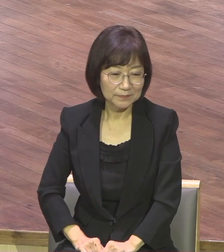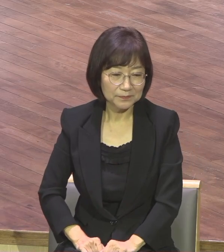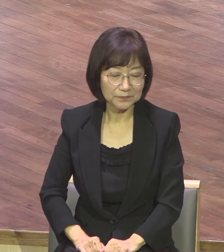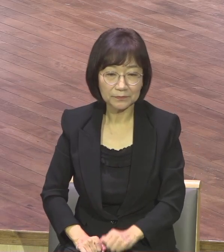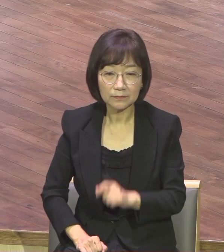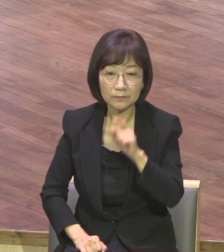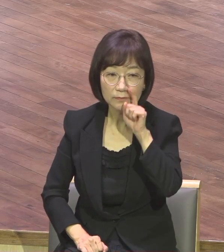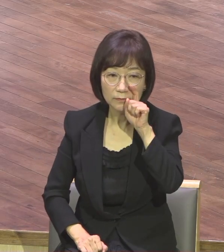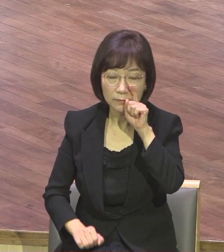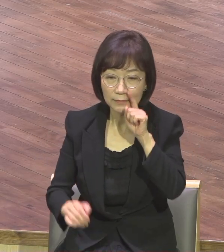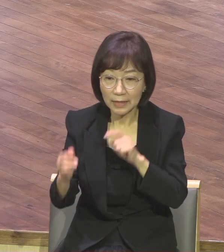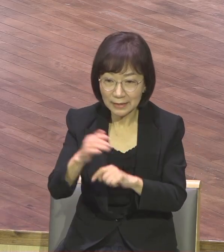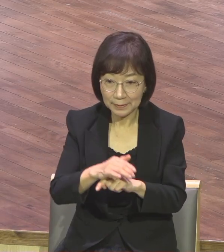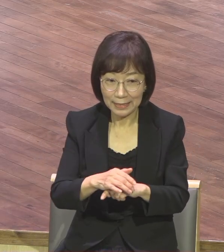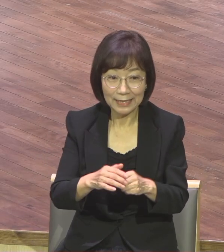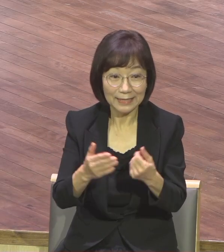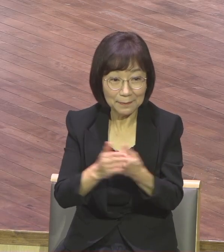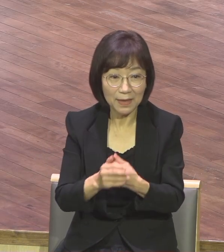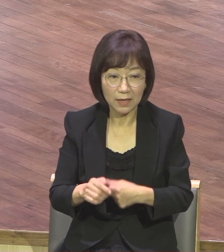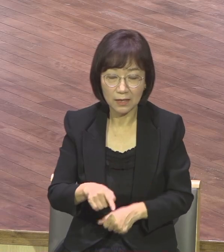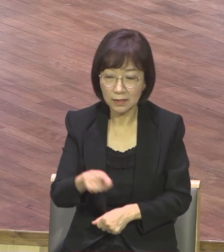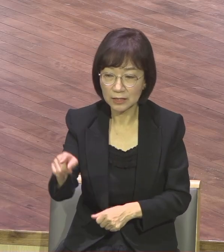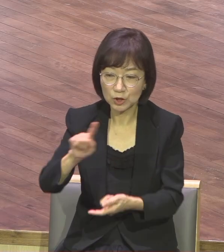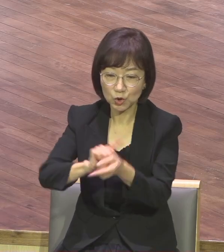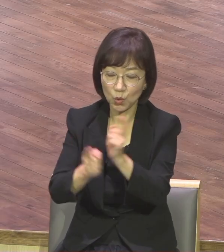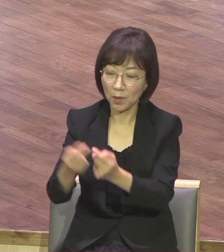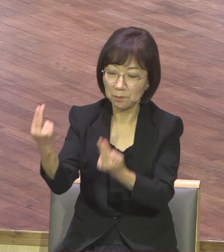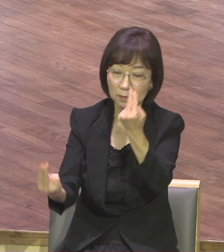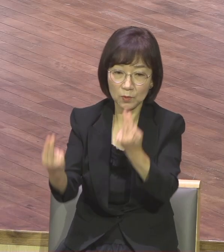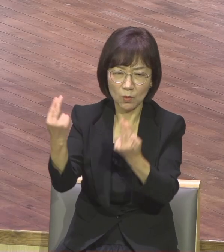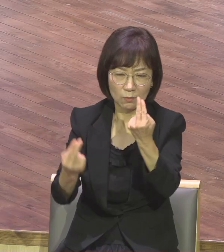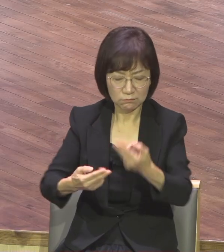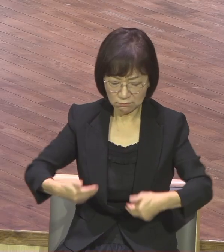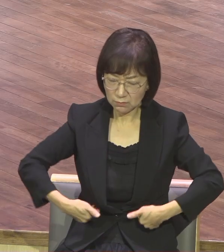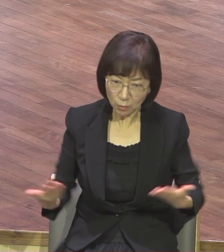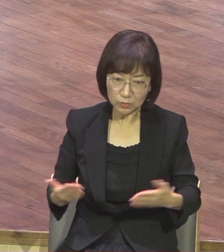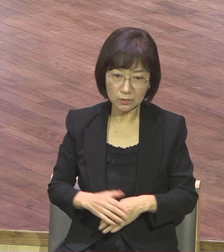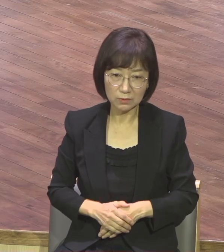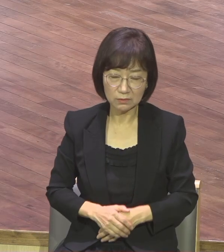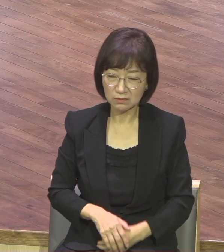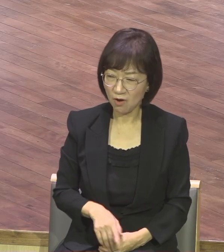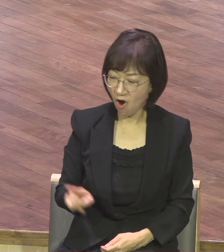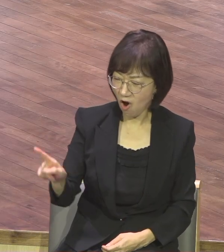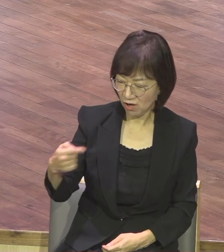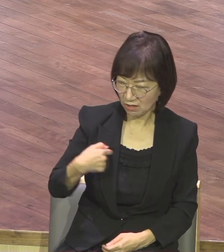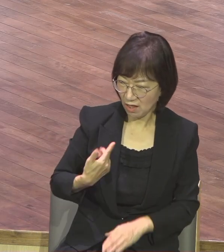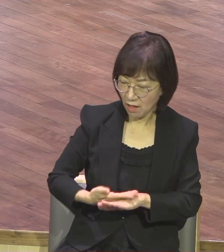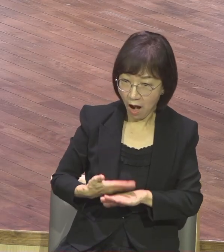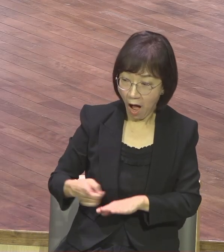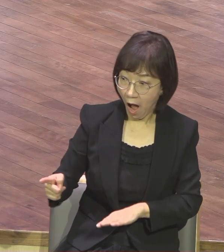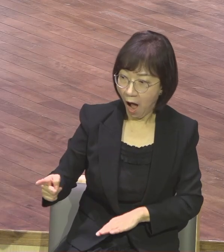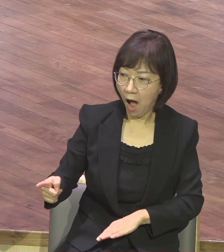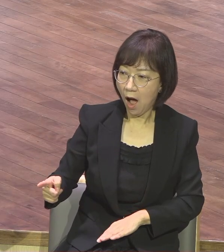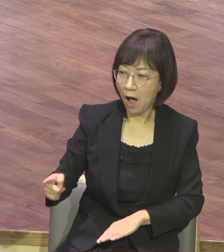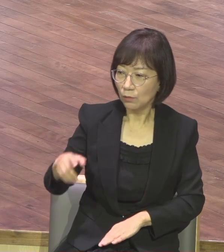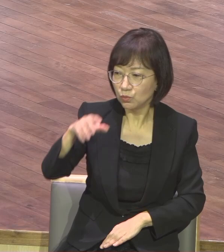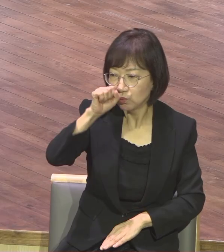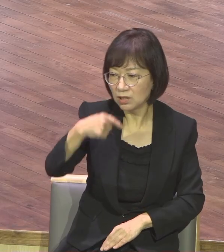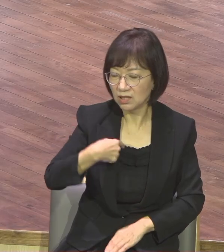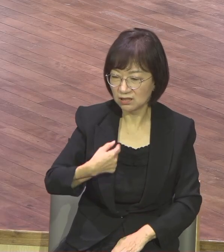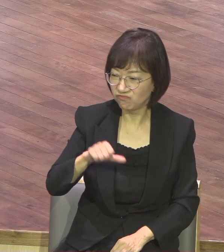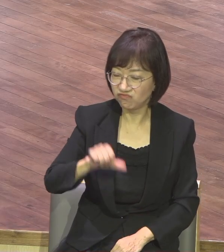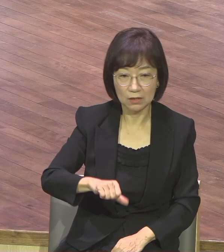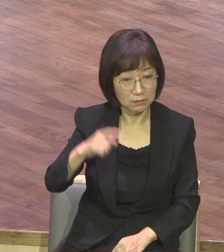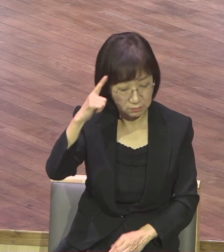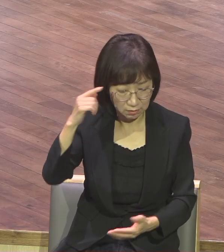각자에게 주어진 은사를 비교해서는 안 됩니다. 비교하지 마세요. 절대 안 됩니다. 비교하지 마세요. 내게 주신 은사,